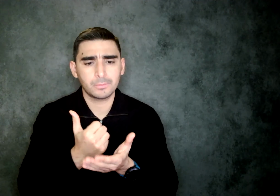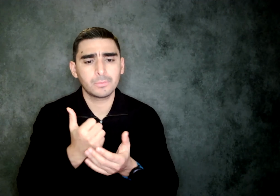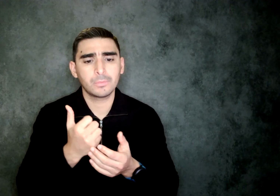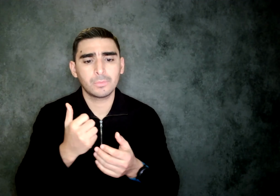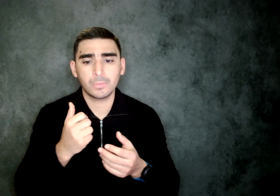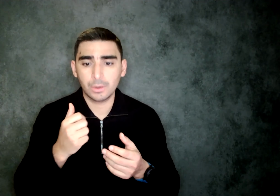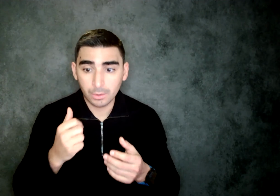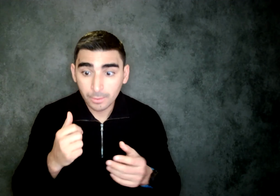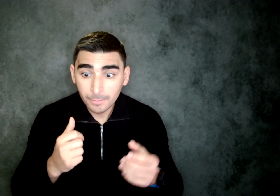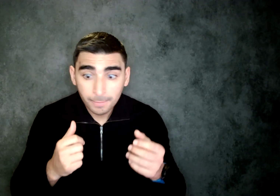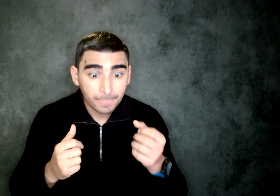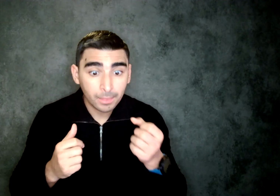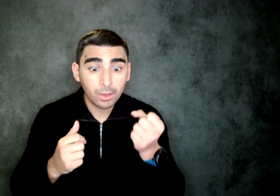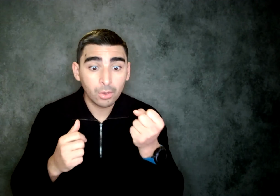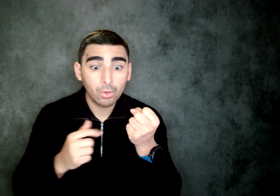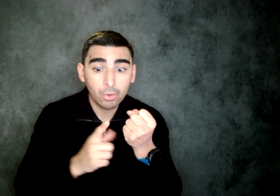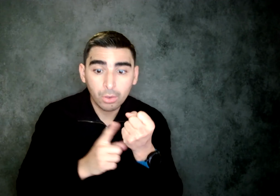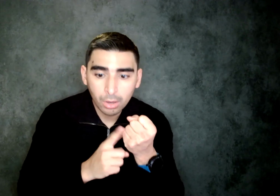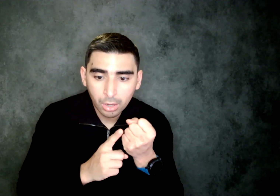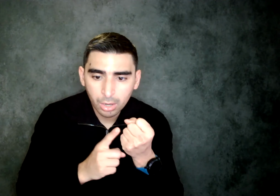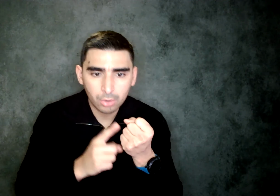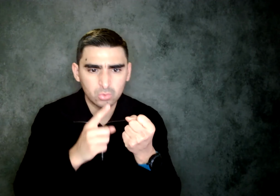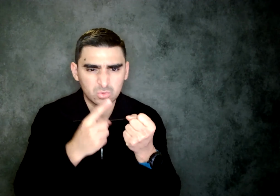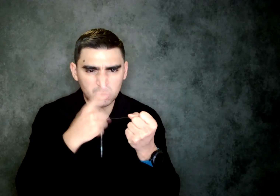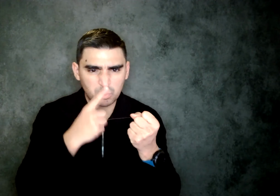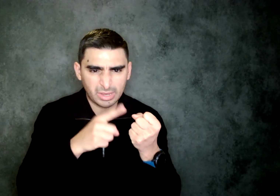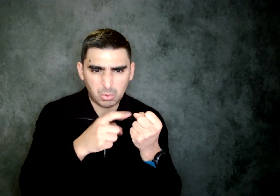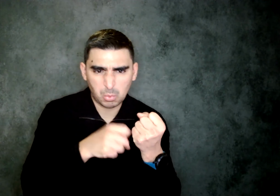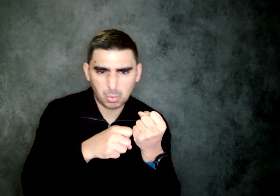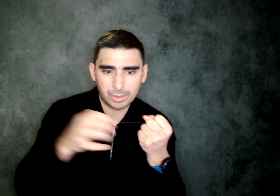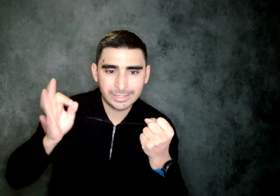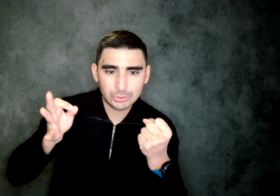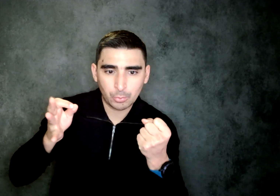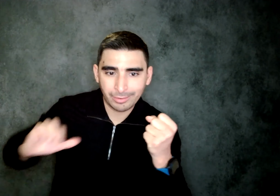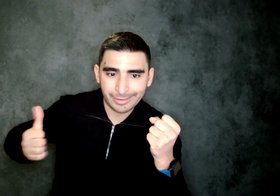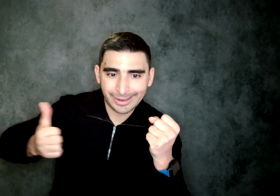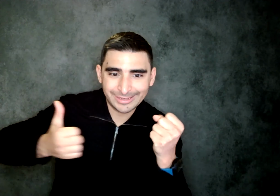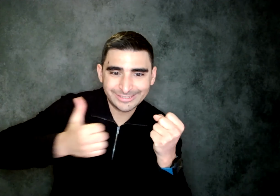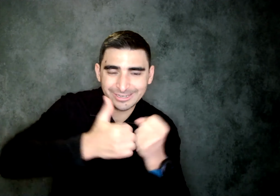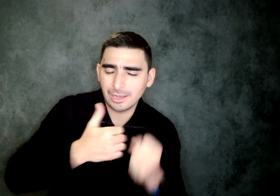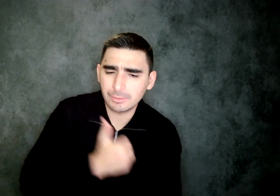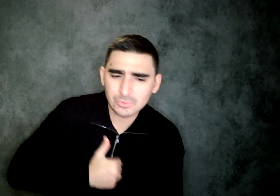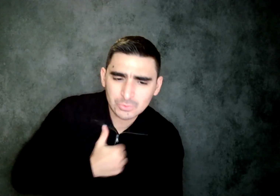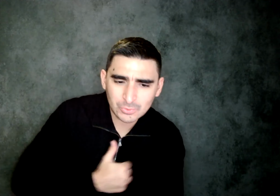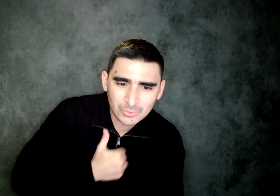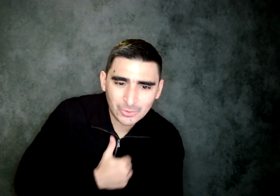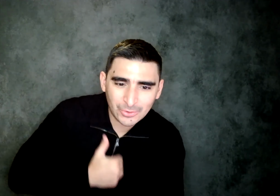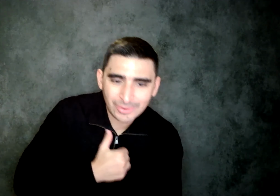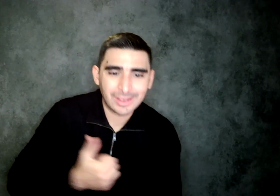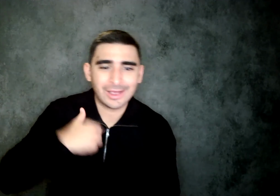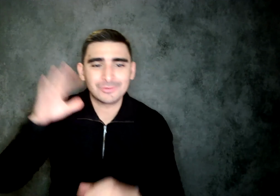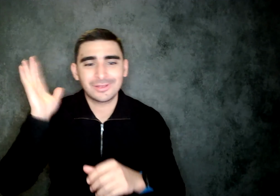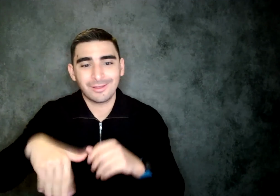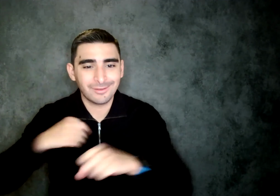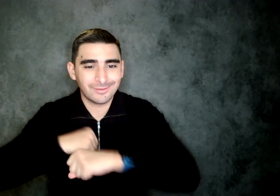we think about suicidal youth, Hey, Jenna, let's let the interpreter. Oh, I'm so sorry, Rosabelle. I just went on for